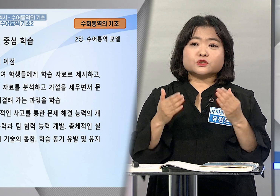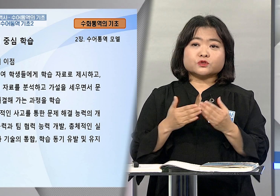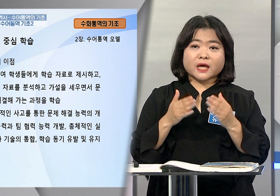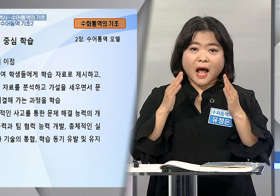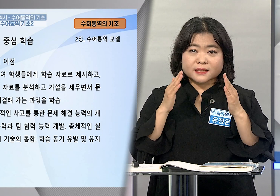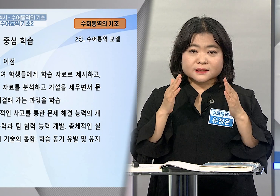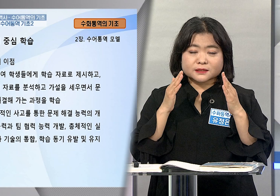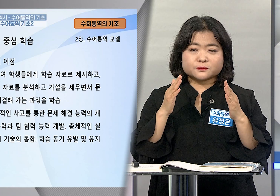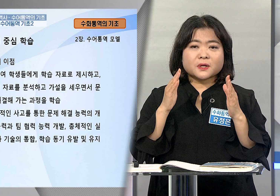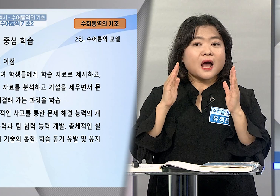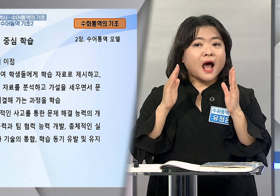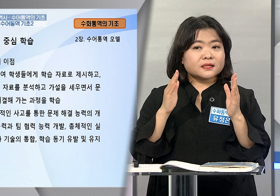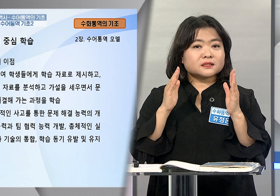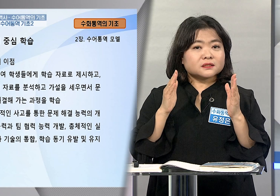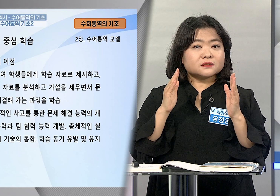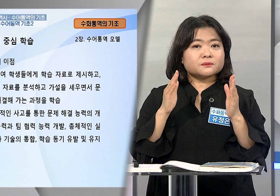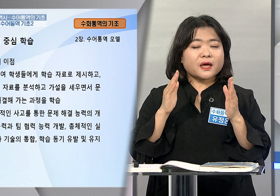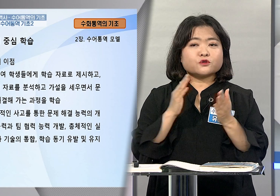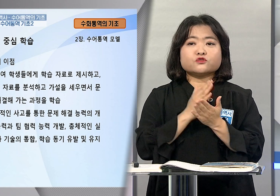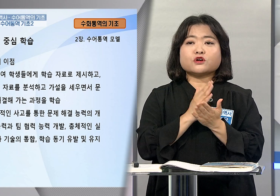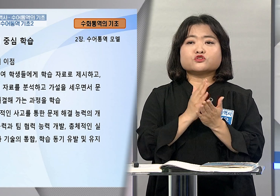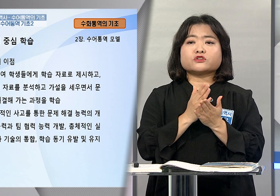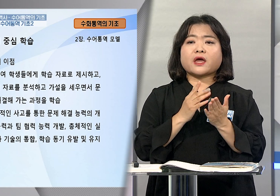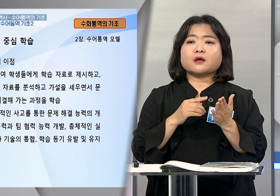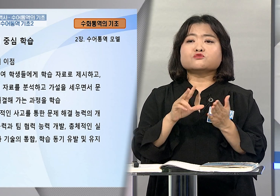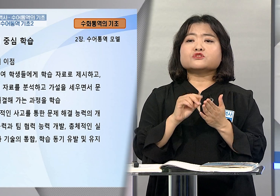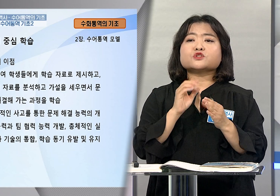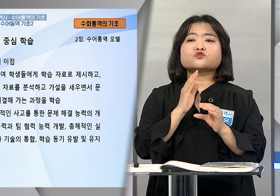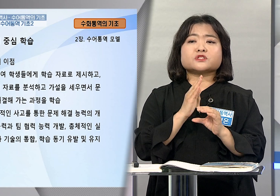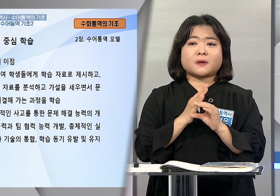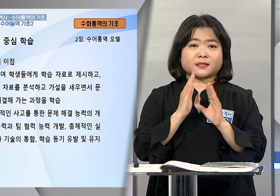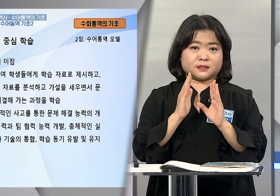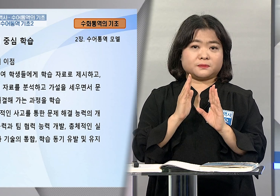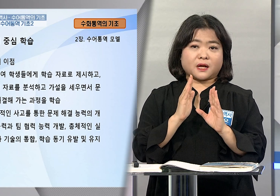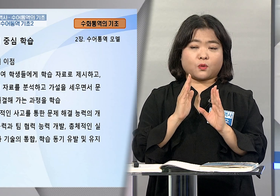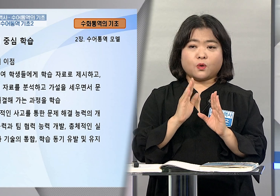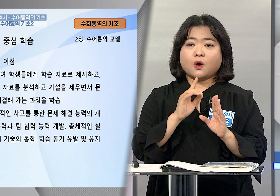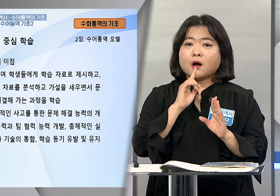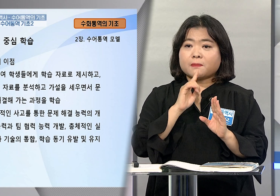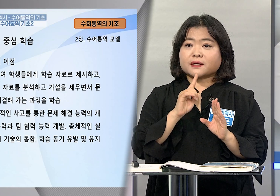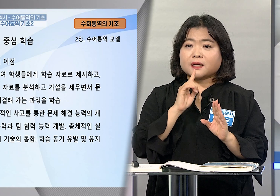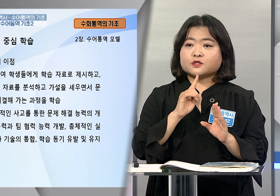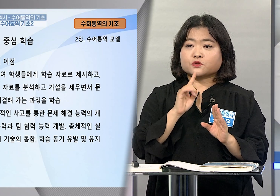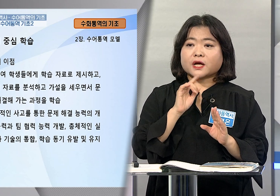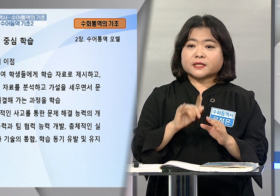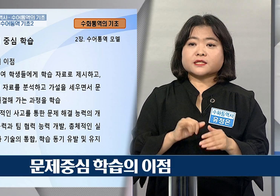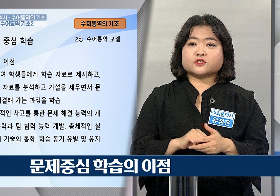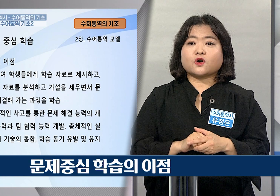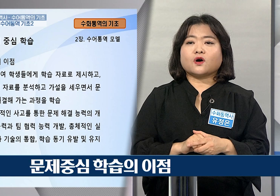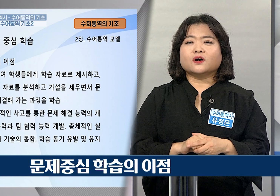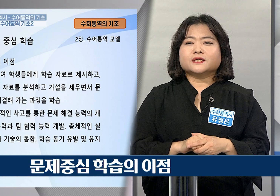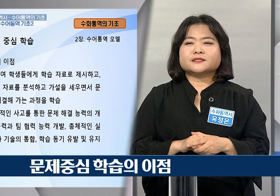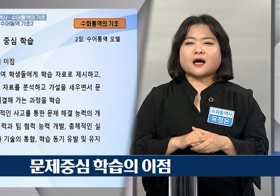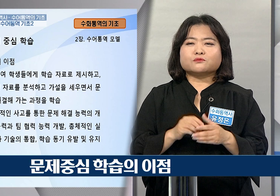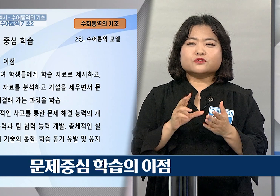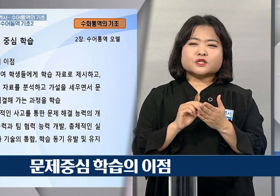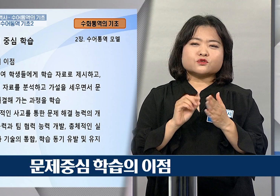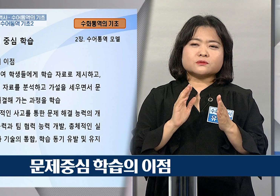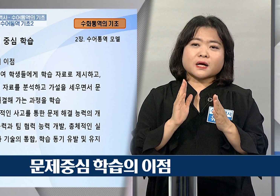우리의 학습의 유형 중에 문제중심 학습이라고 말을 할 수가 있겠죠. 자, 문제중심